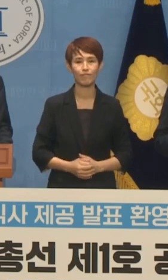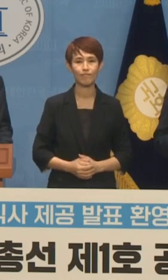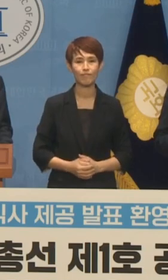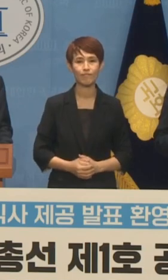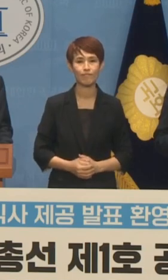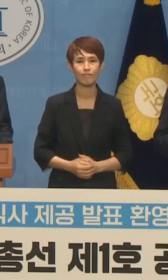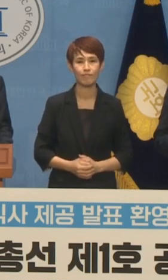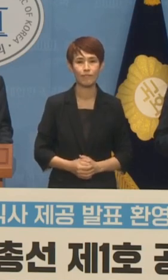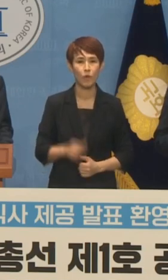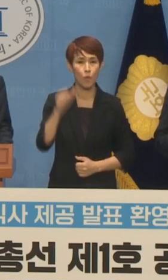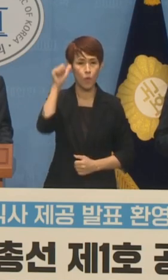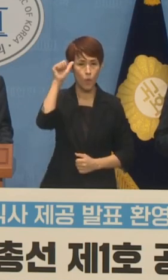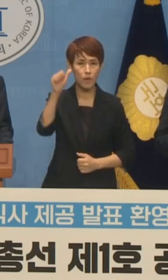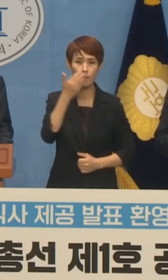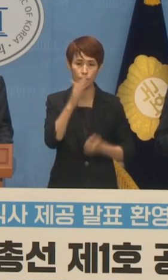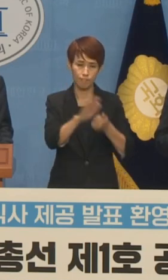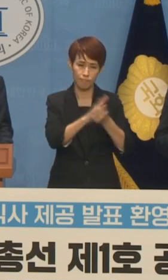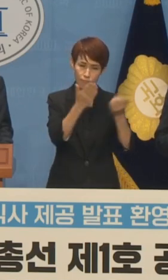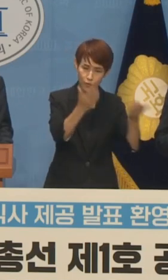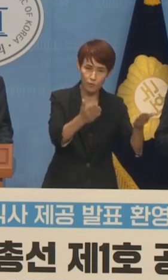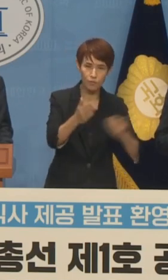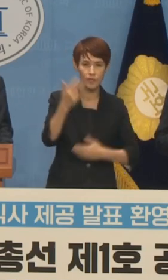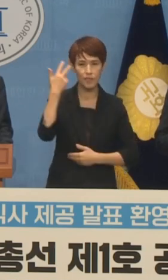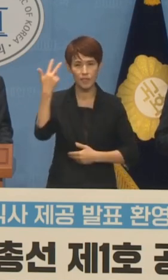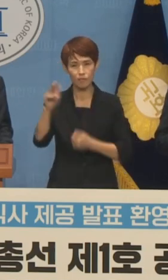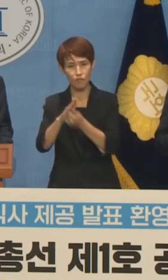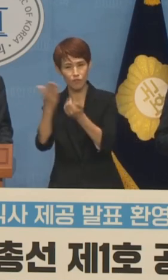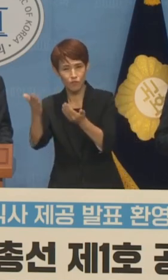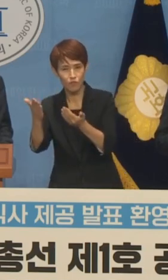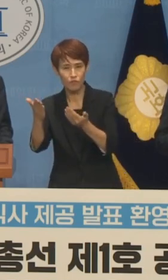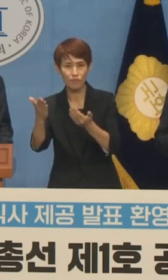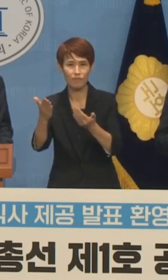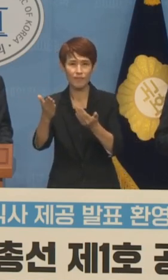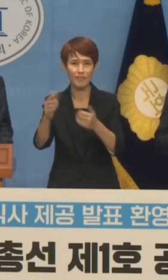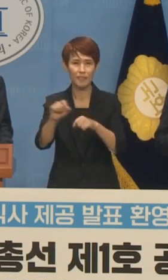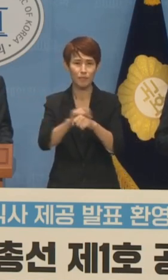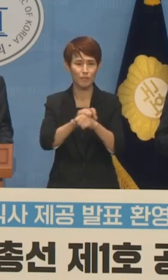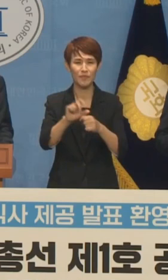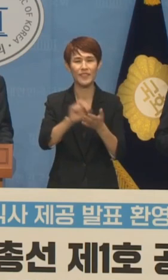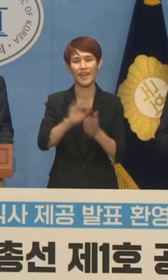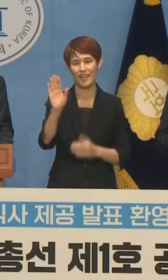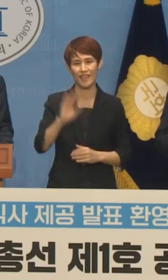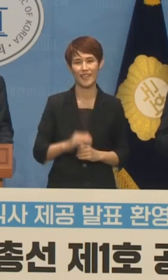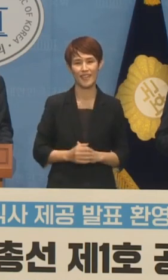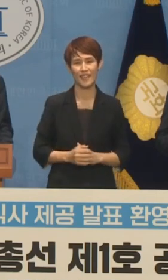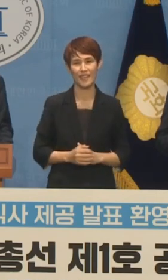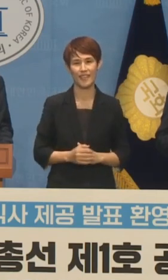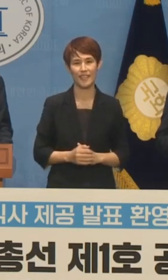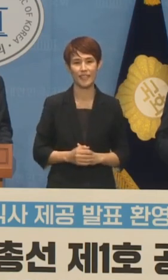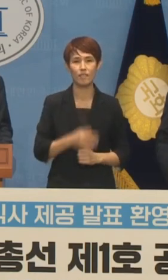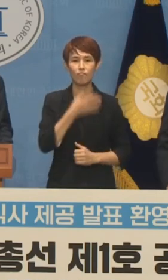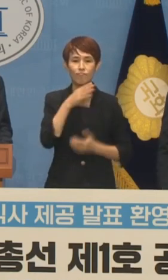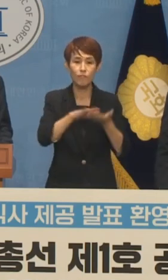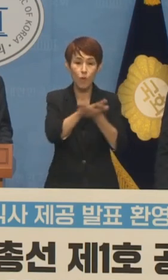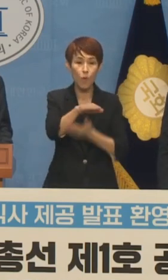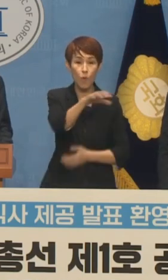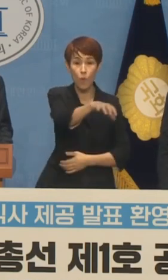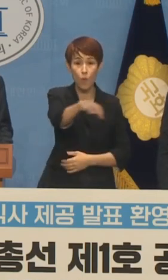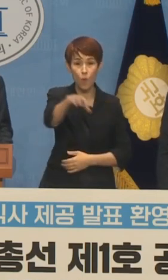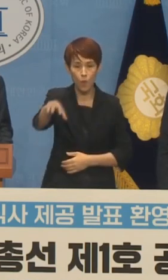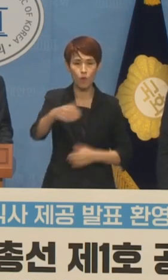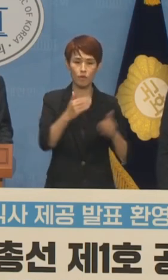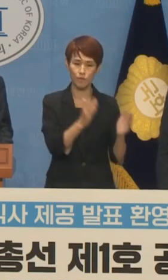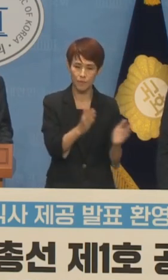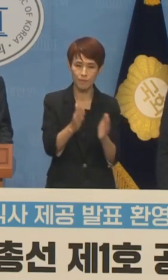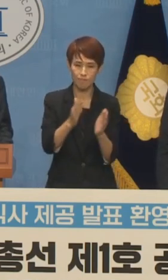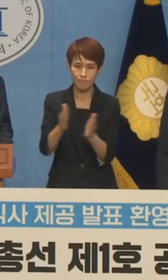실제 주 5일 밥상이 맞냐, 주 7일 밥상이 맞냐 큰 논쟁 사항은 아닙니다. 하지만 현실적으로 각 경로당별로 적응하고 준비하고